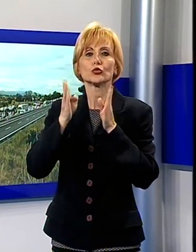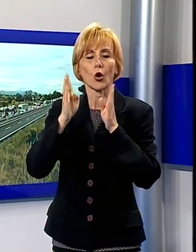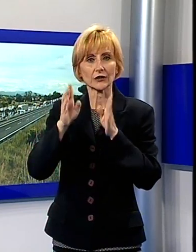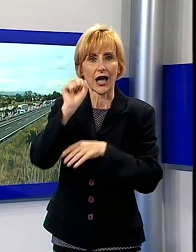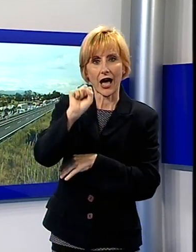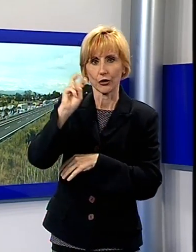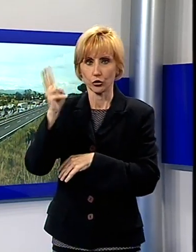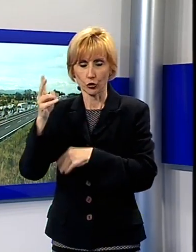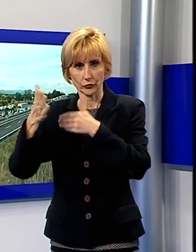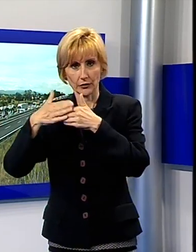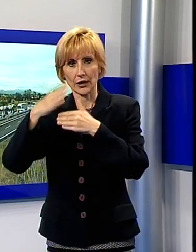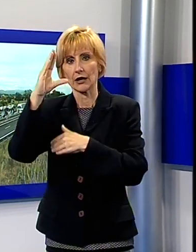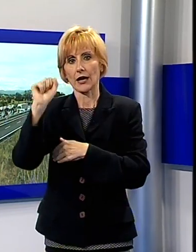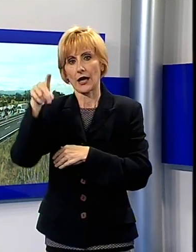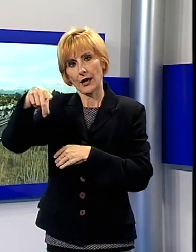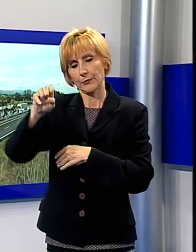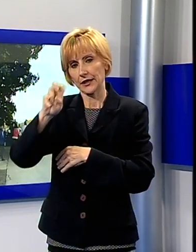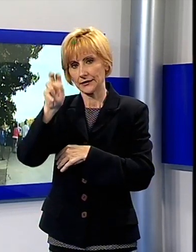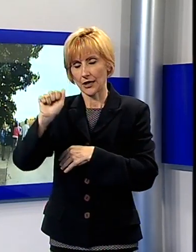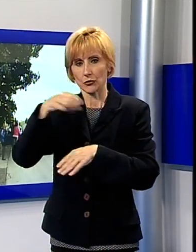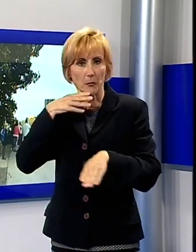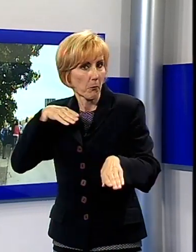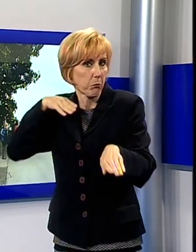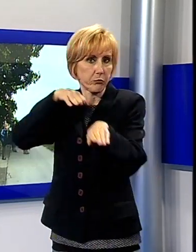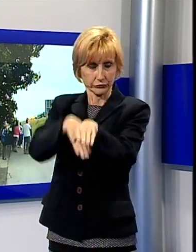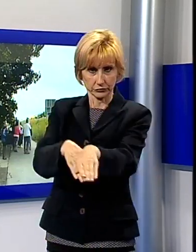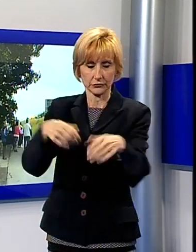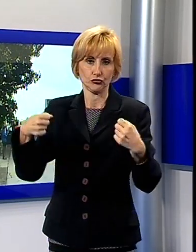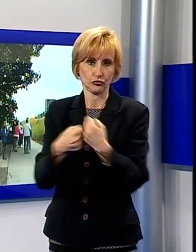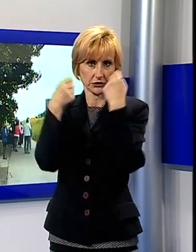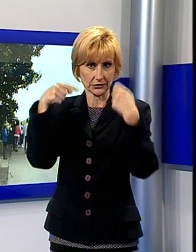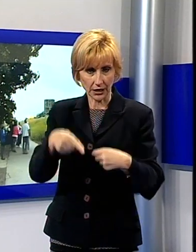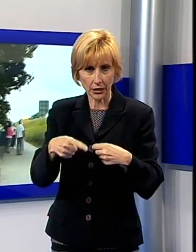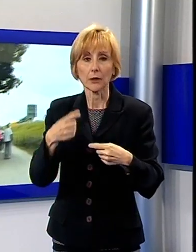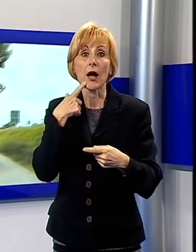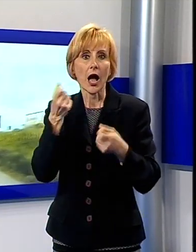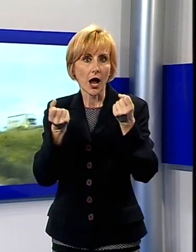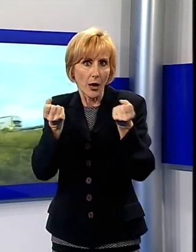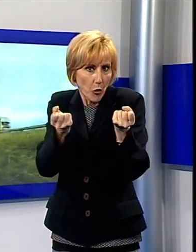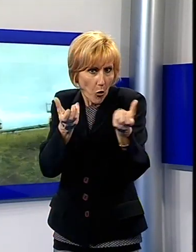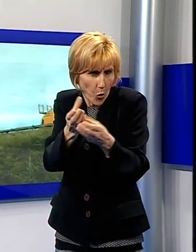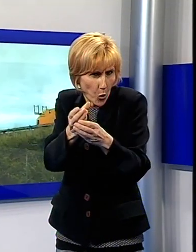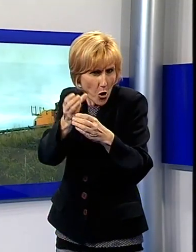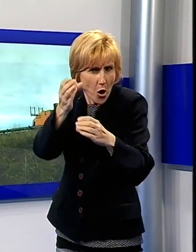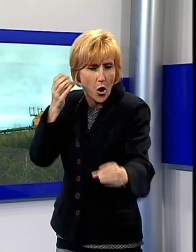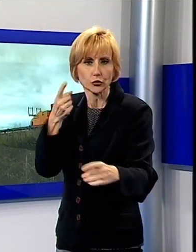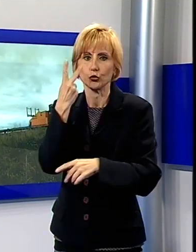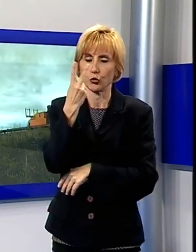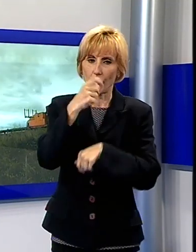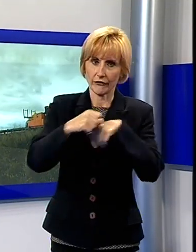All'altezza di Capezzano si è verificato un tamponamento tra due camion di notevoli dimensioni, due i feriti, di cui uno molto grave. Ad avere la peggio